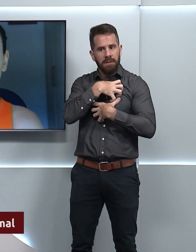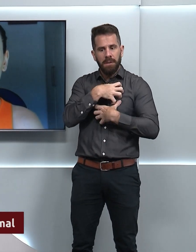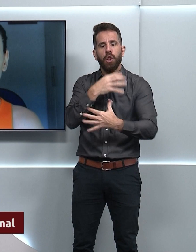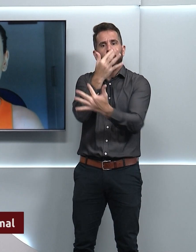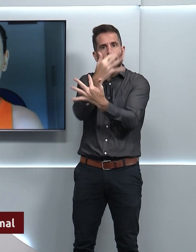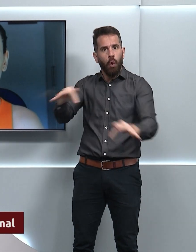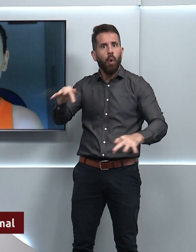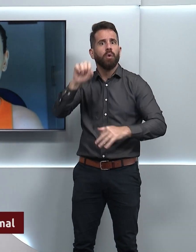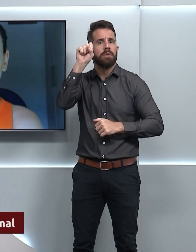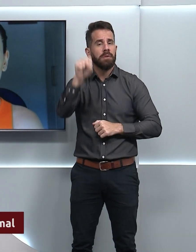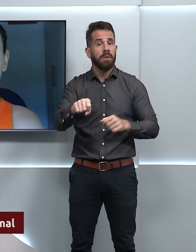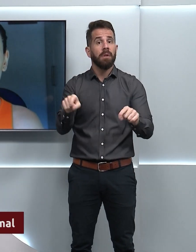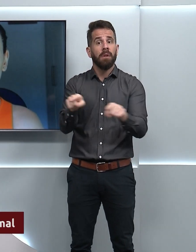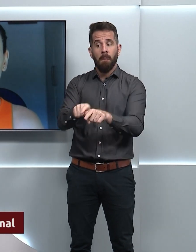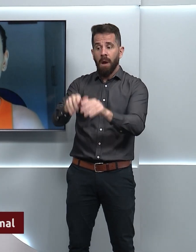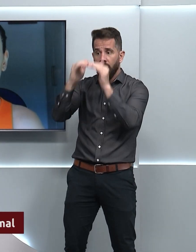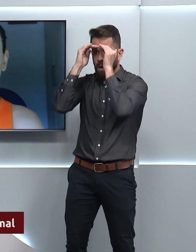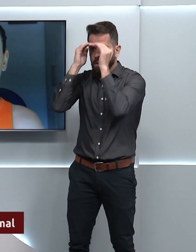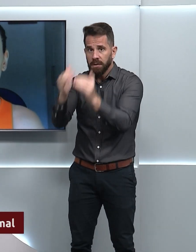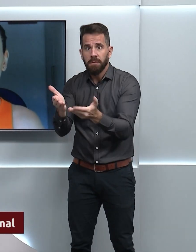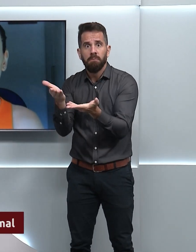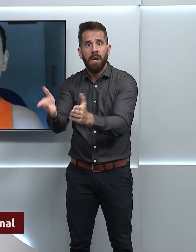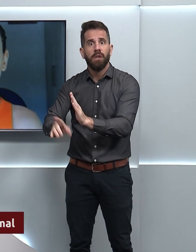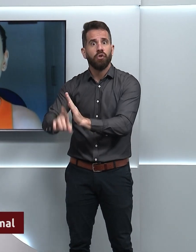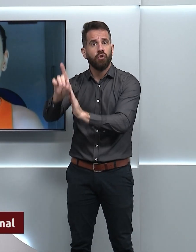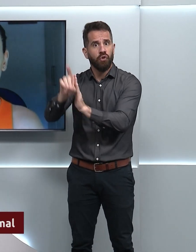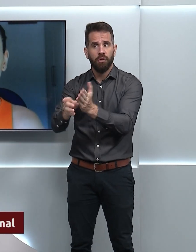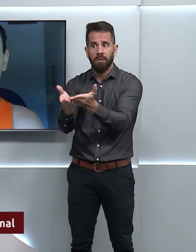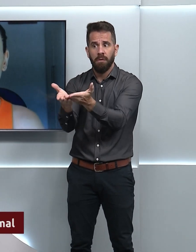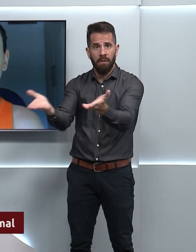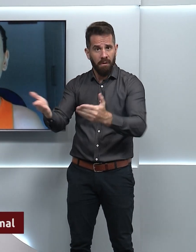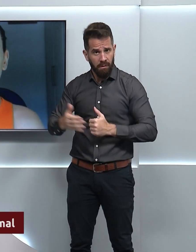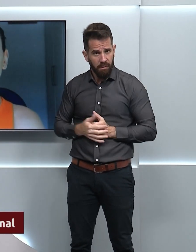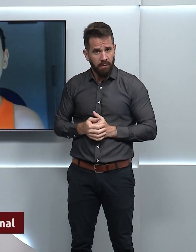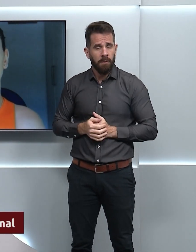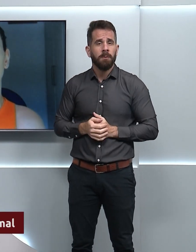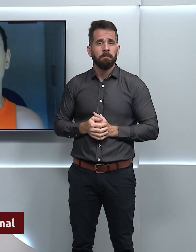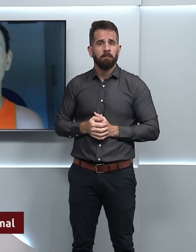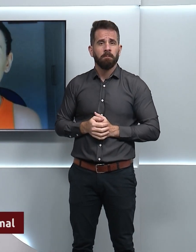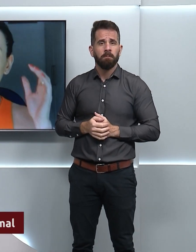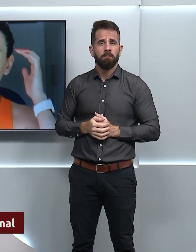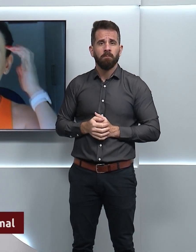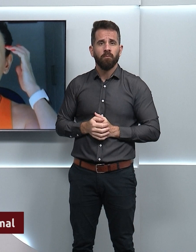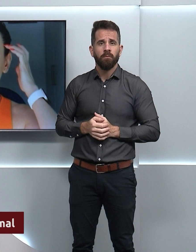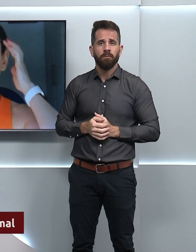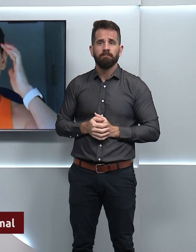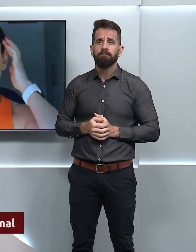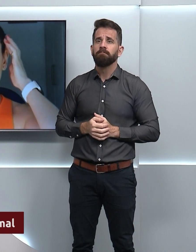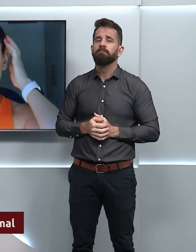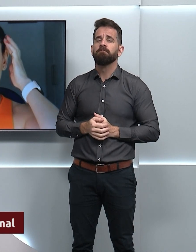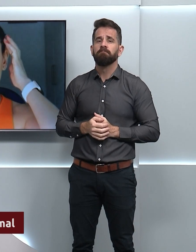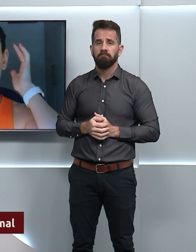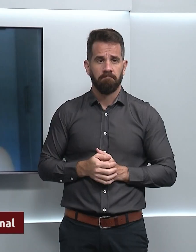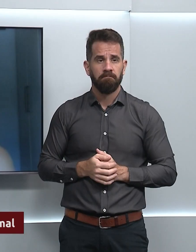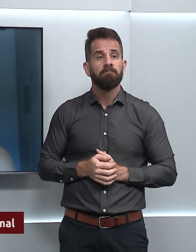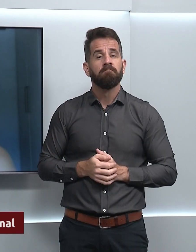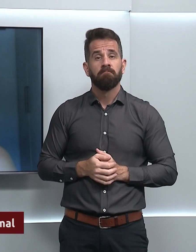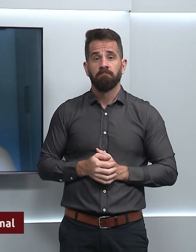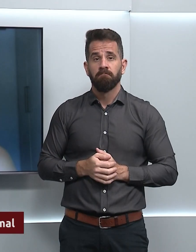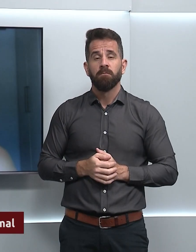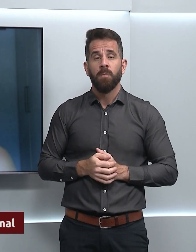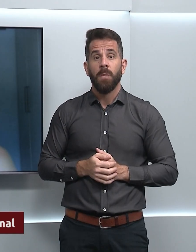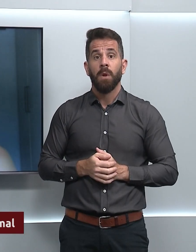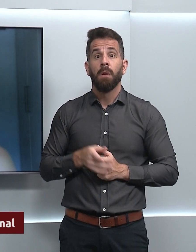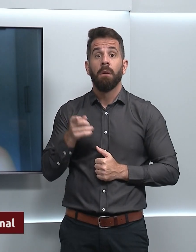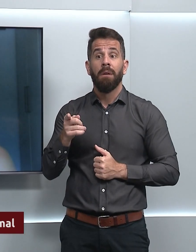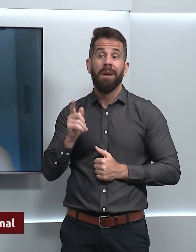preciso respeitar os direitos também dessa parcela, Isso, por isso que o Abril Laranja a gente dedica sobre